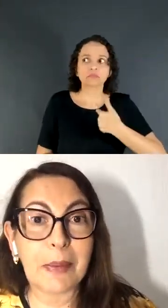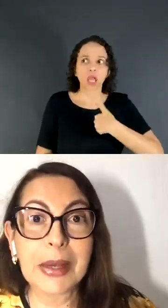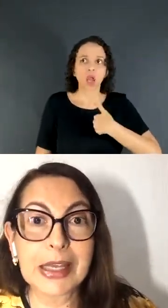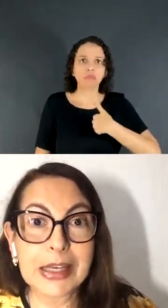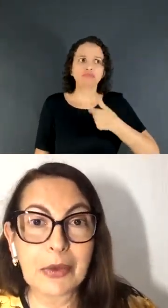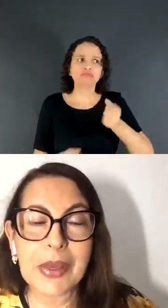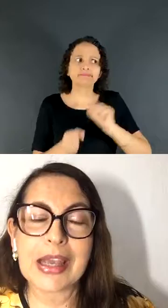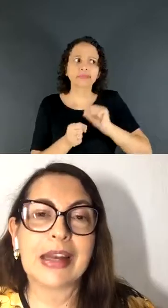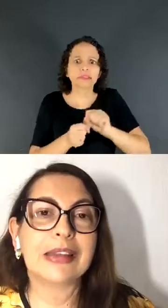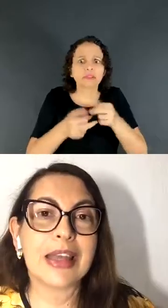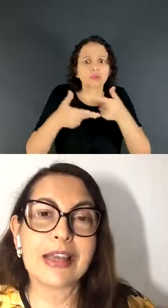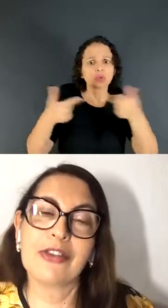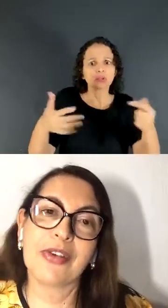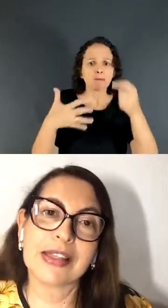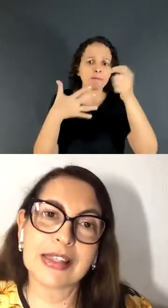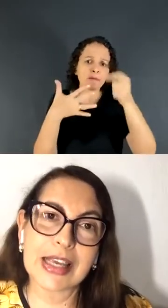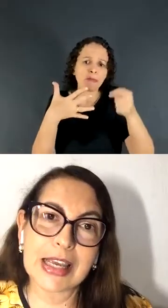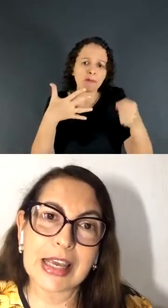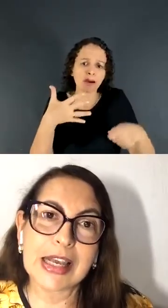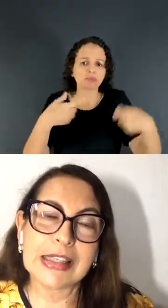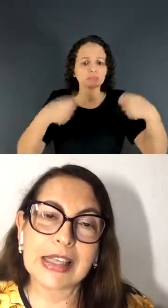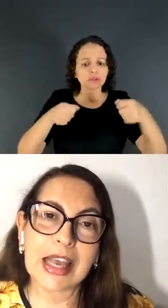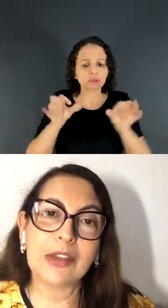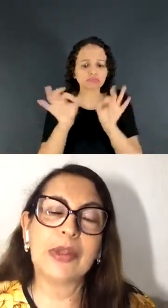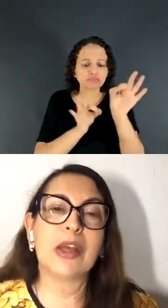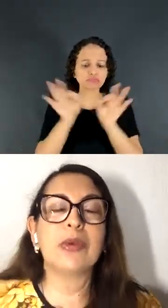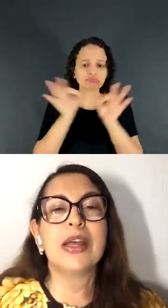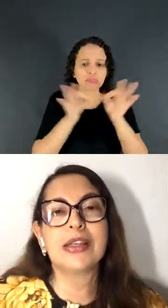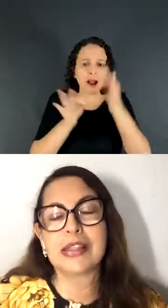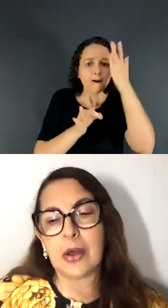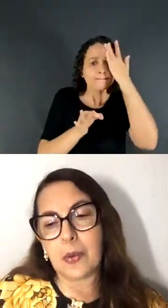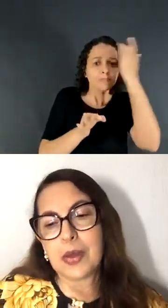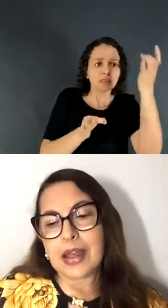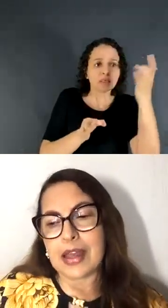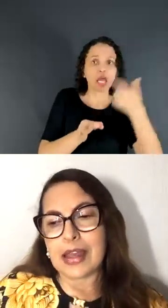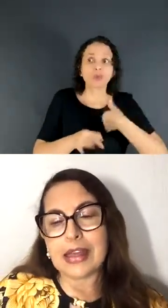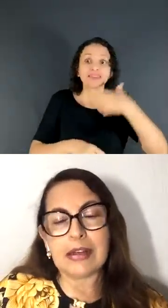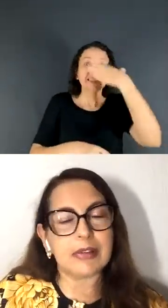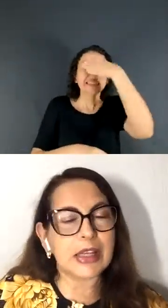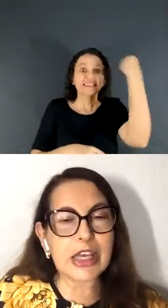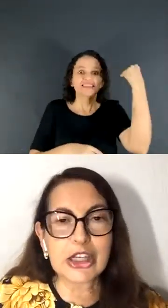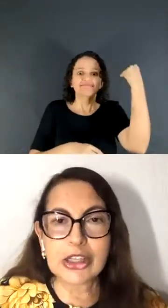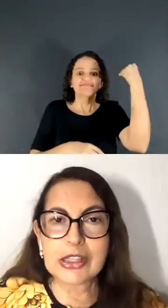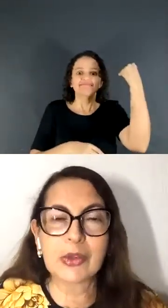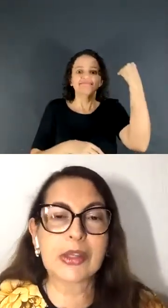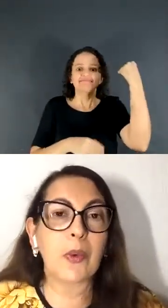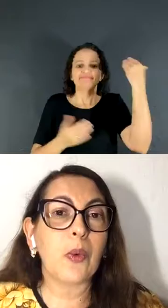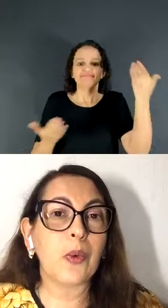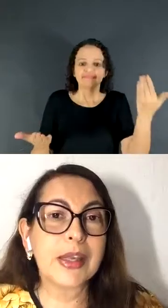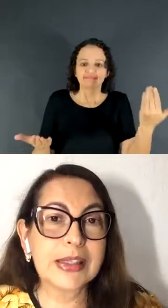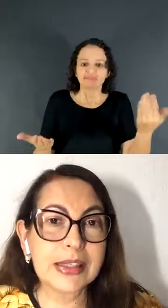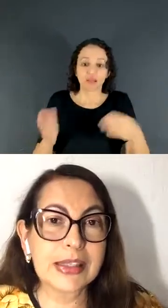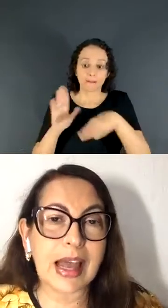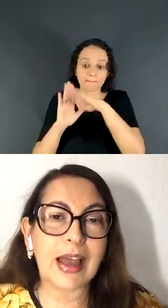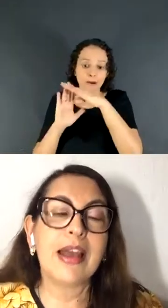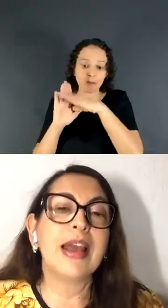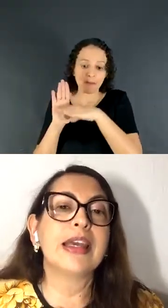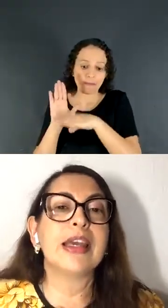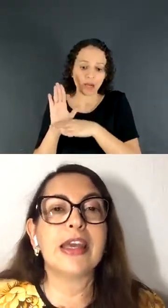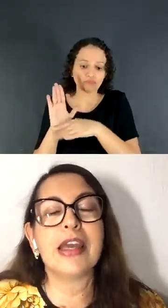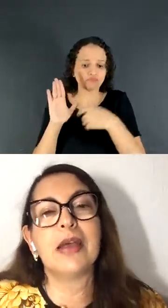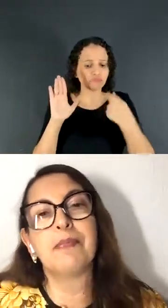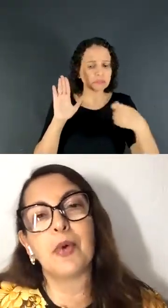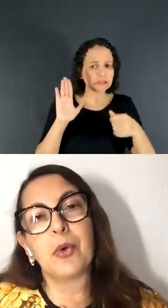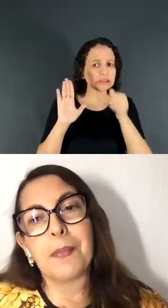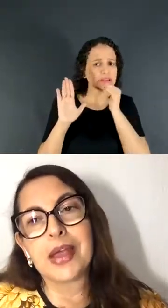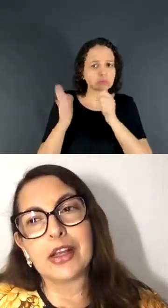dia de amanhã, o que, que ela tem que fazer, certo? Então, são listas ou são coisas, tá?